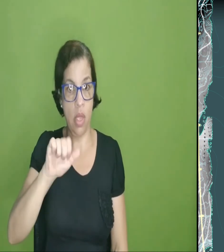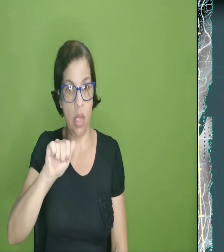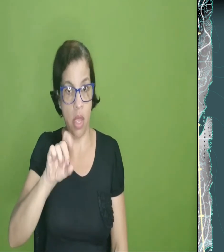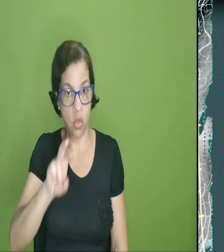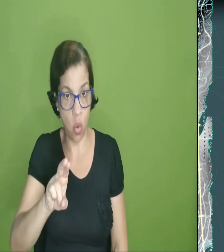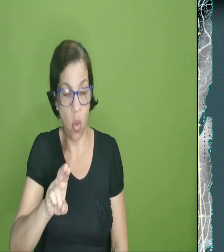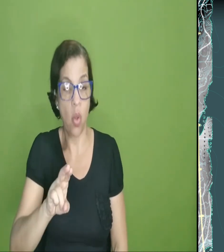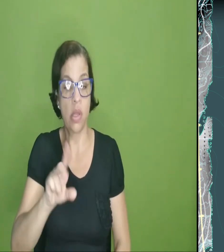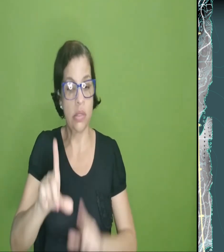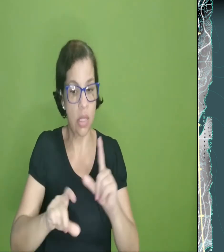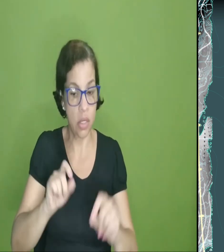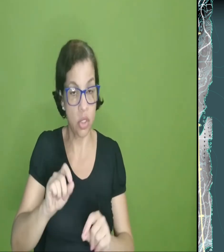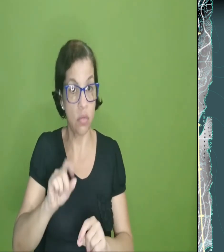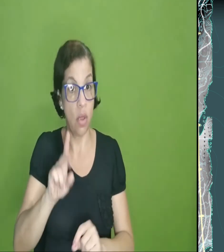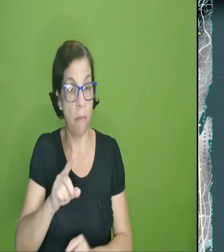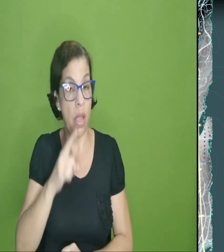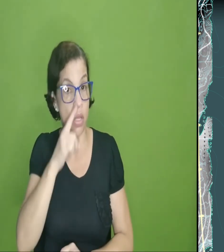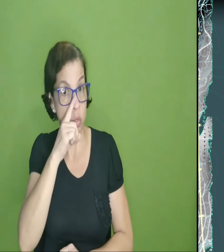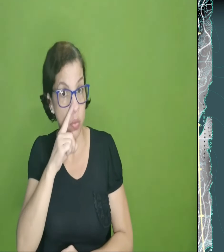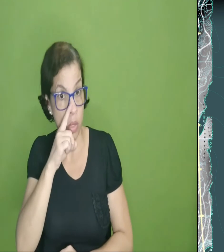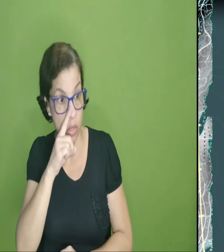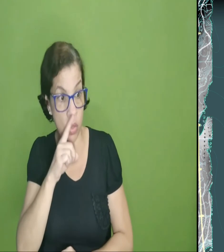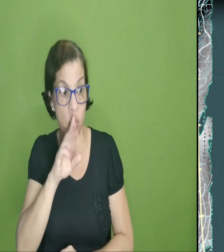broncoconstrição não pode ser ignorado.